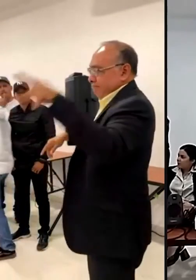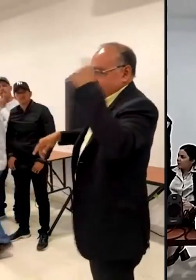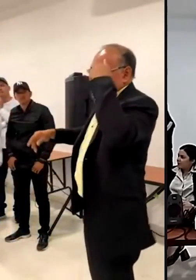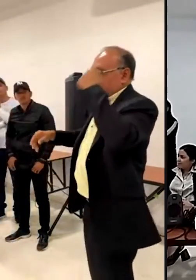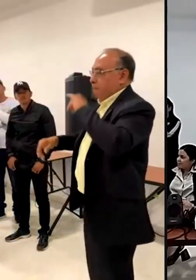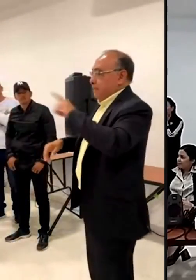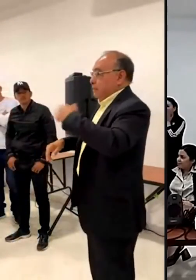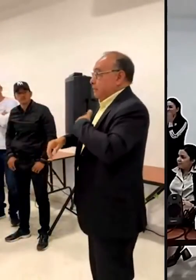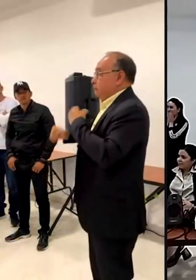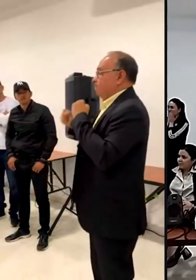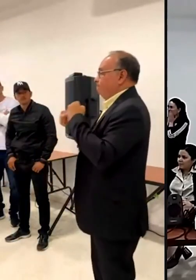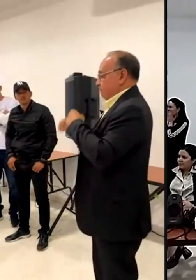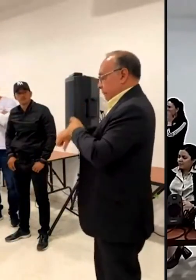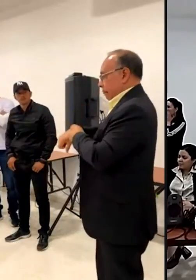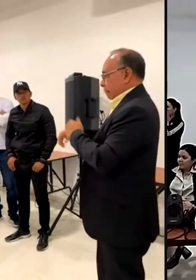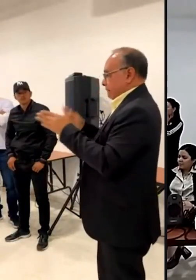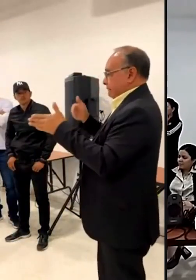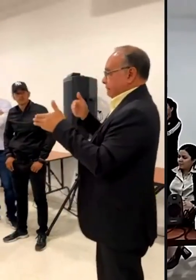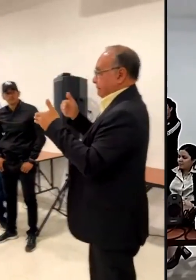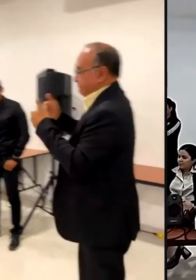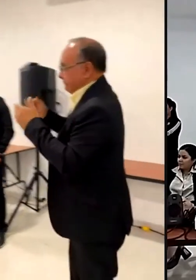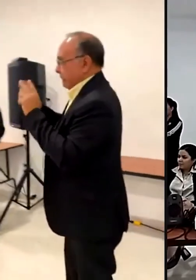la comunidad